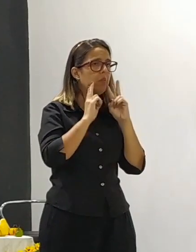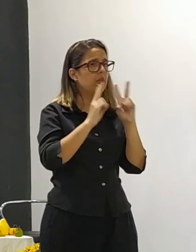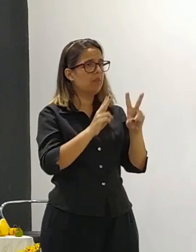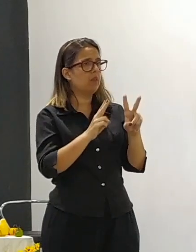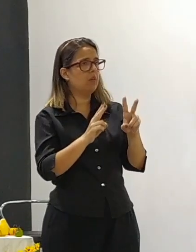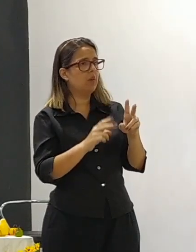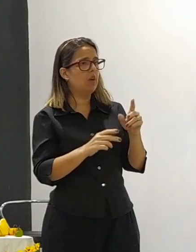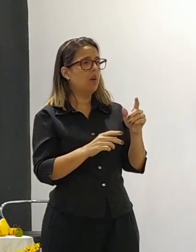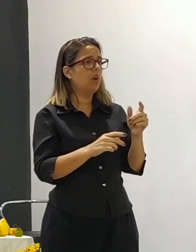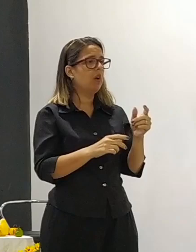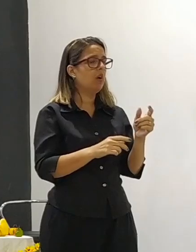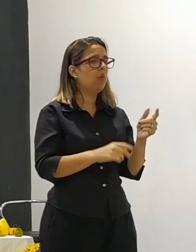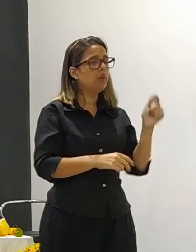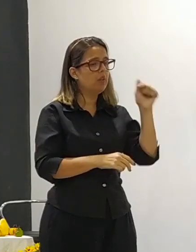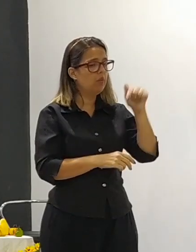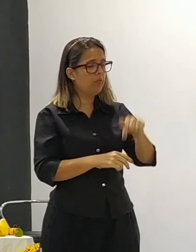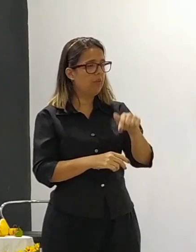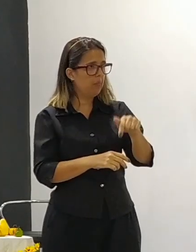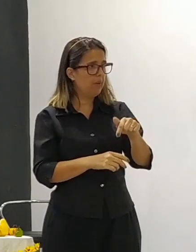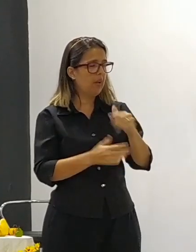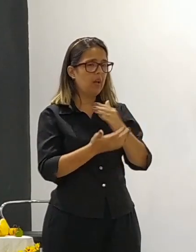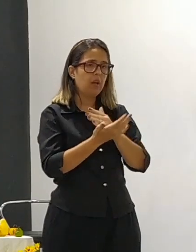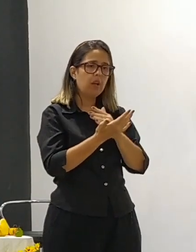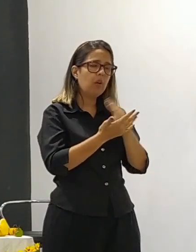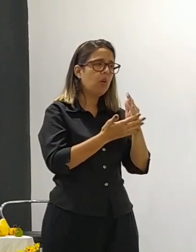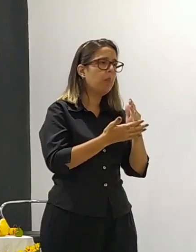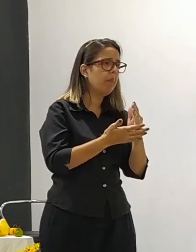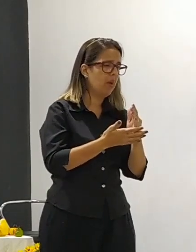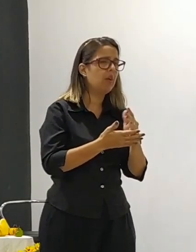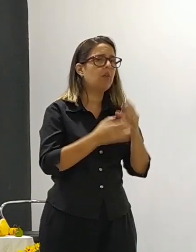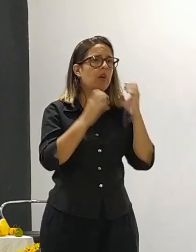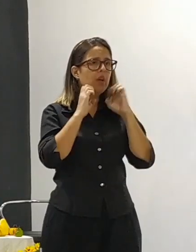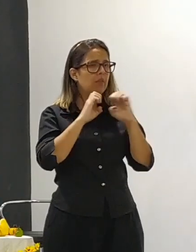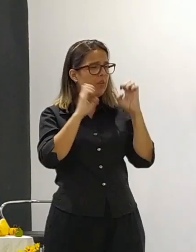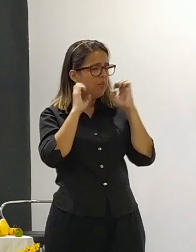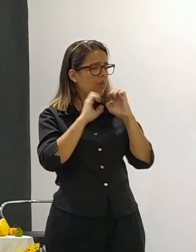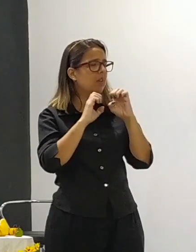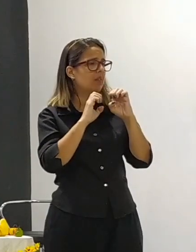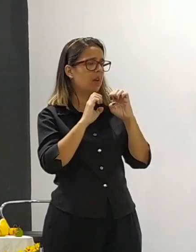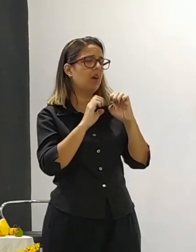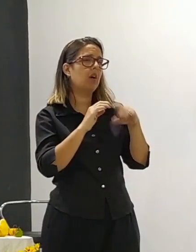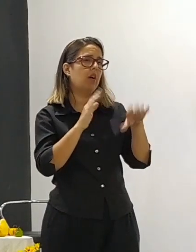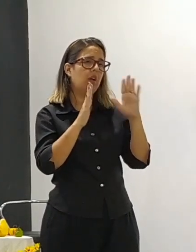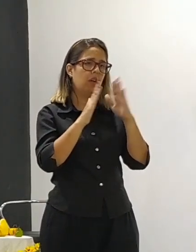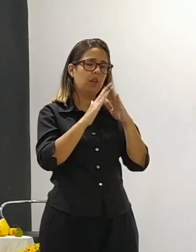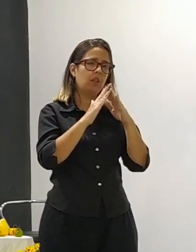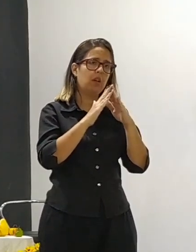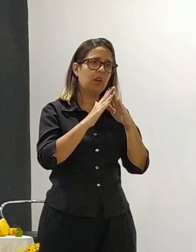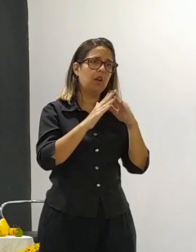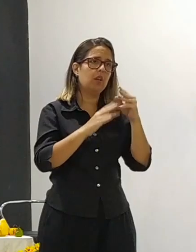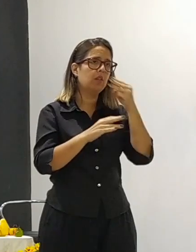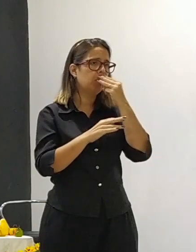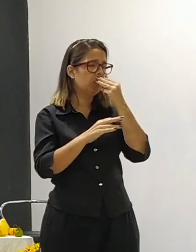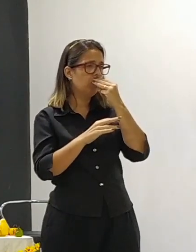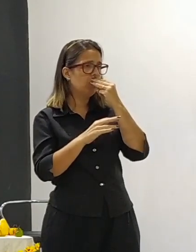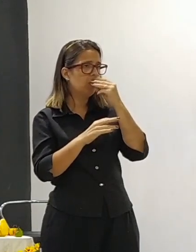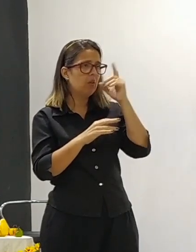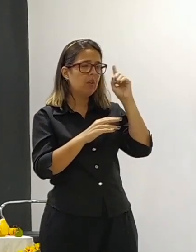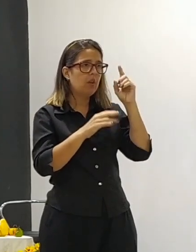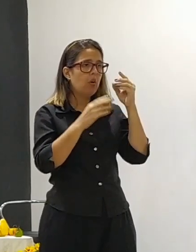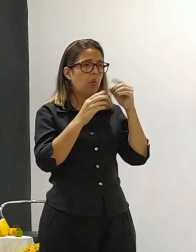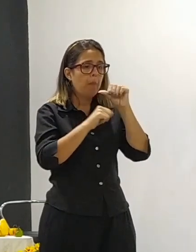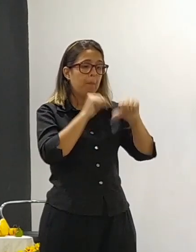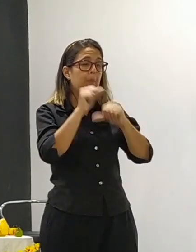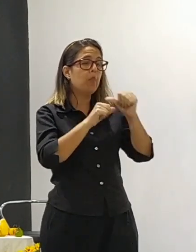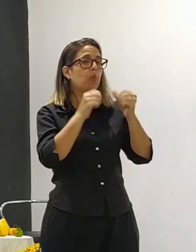Flora e eu começo aquela obra na sala do presbítero Wilson, Deus ali, ele muda a minha visão. E aí